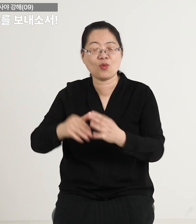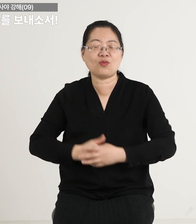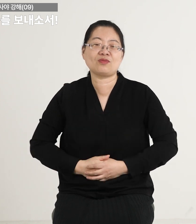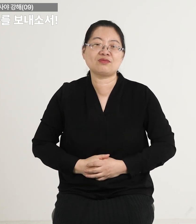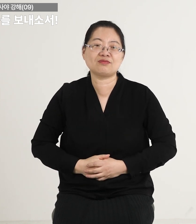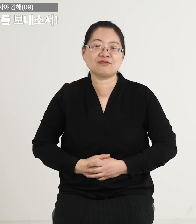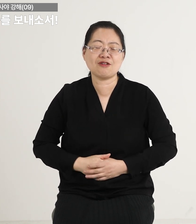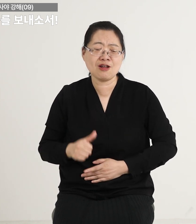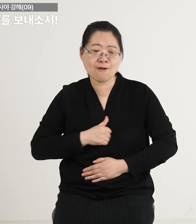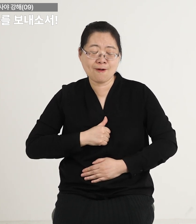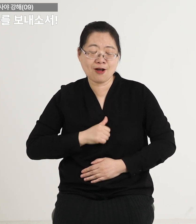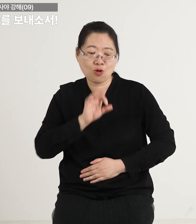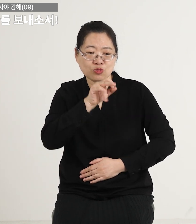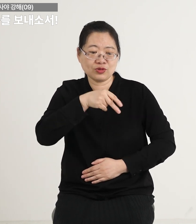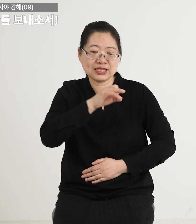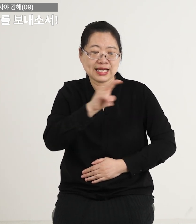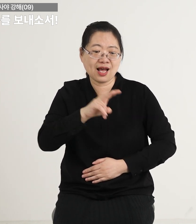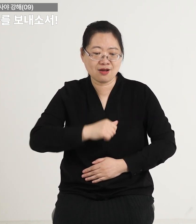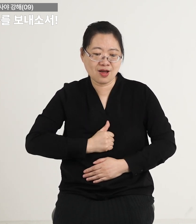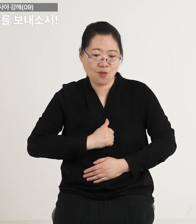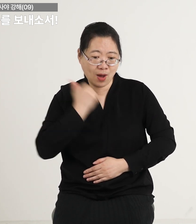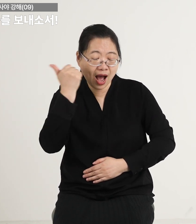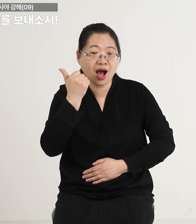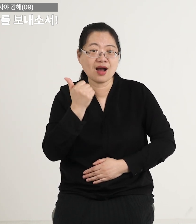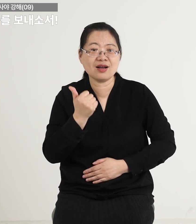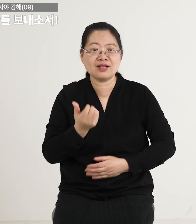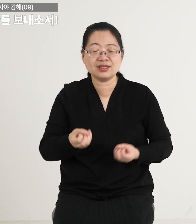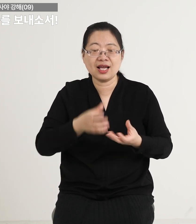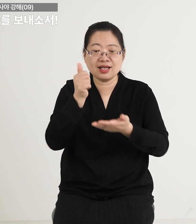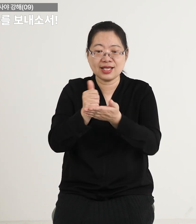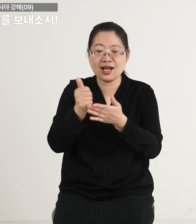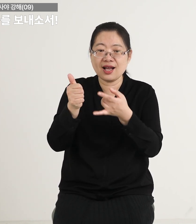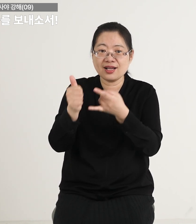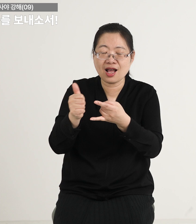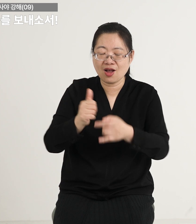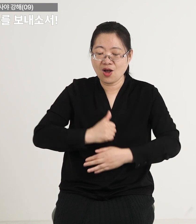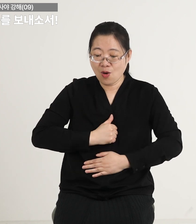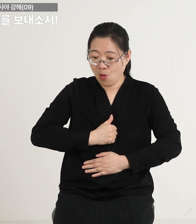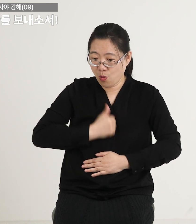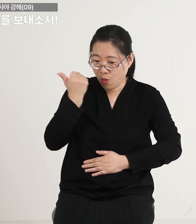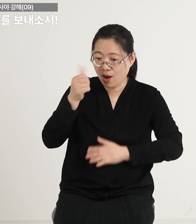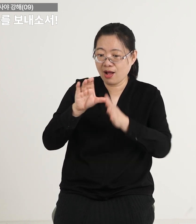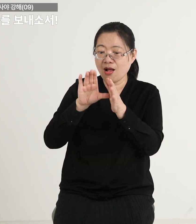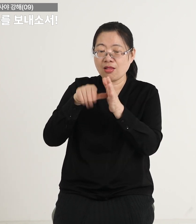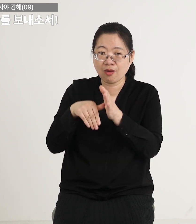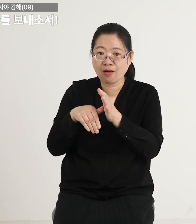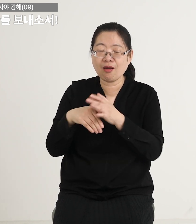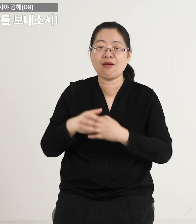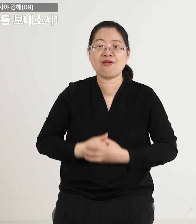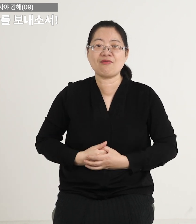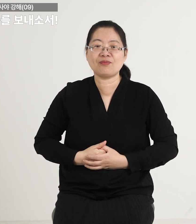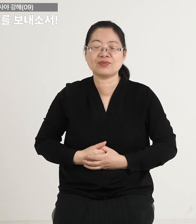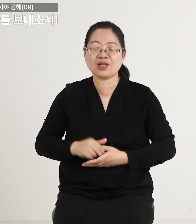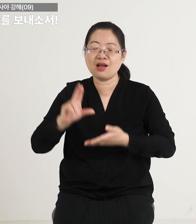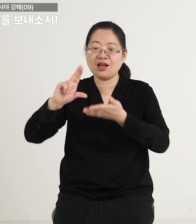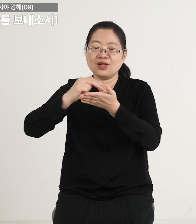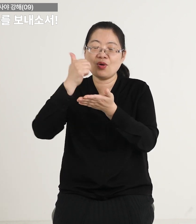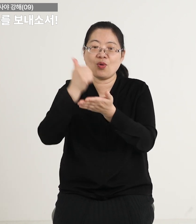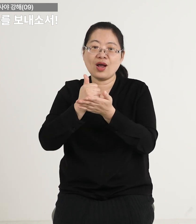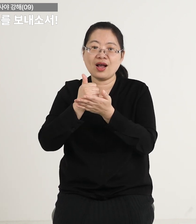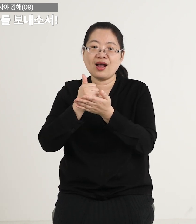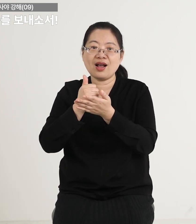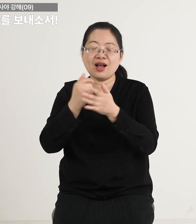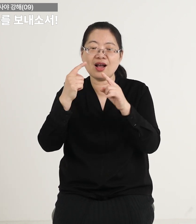화를 내니 그가 제사장에게 화를 낼 때에 여호와의